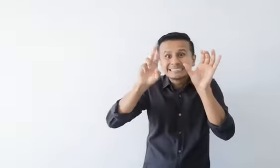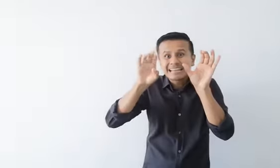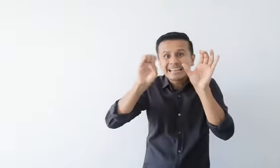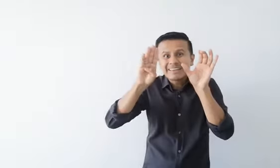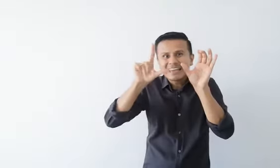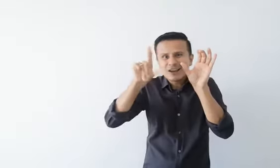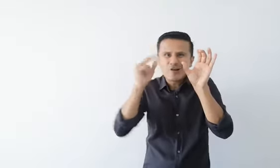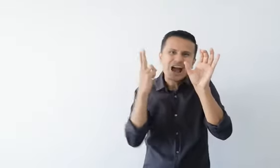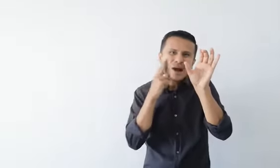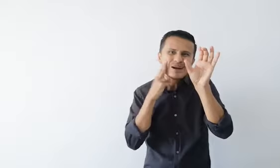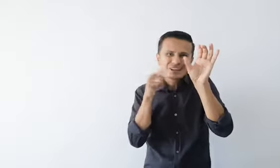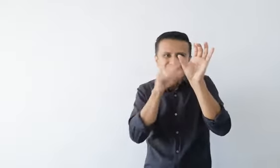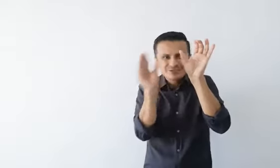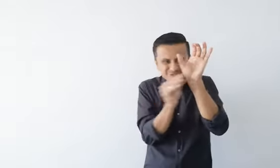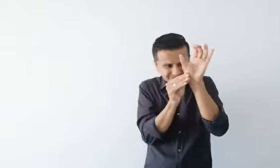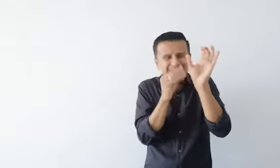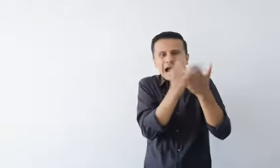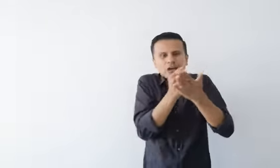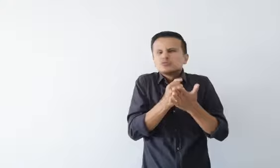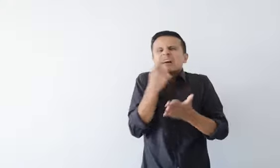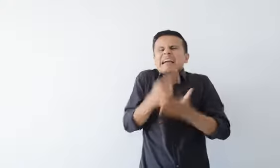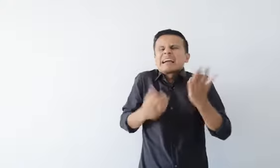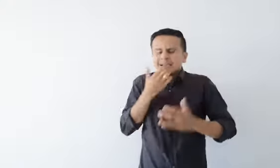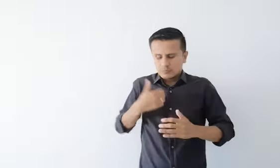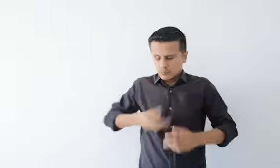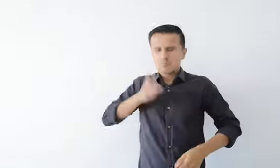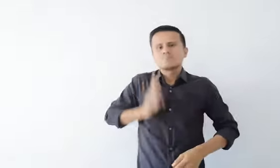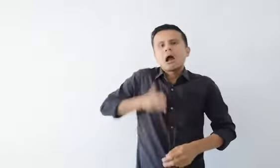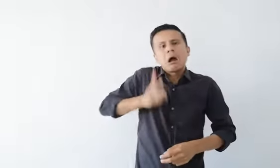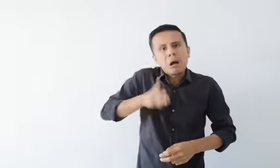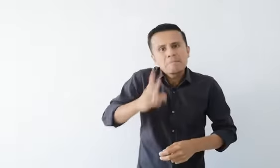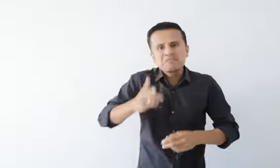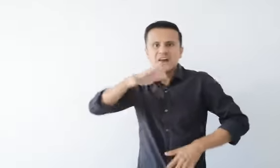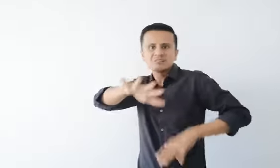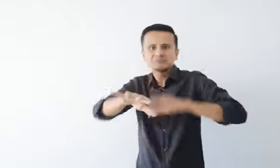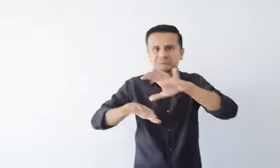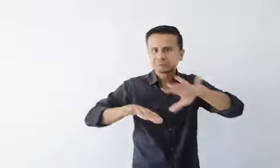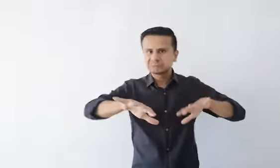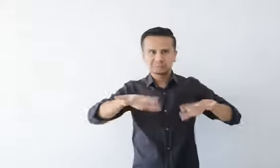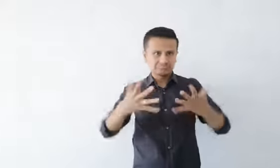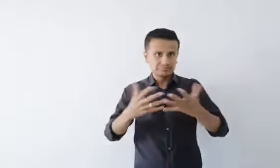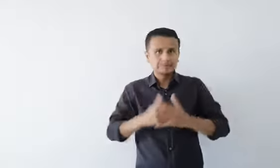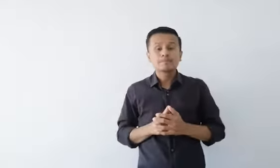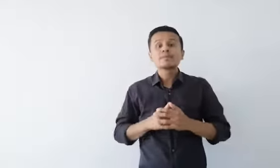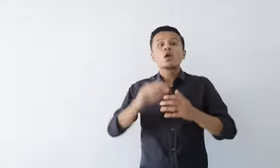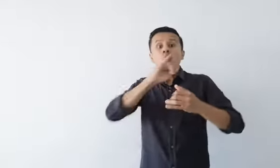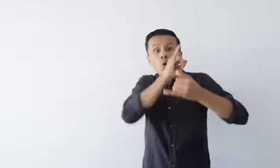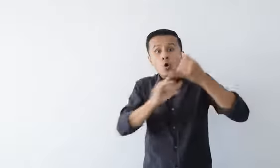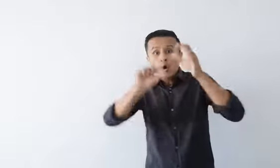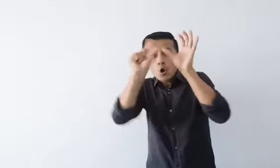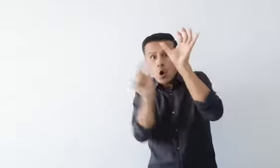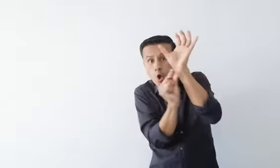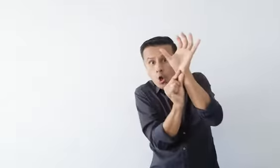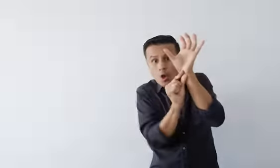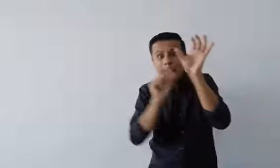actividades motoras, como por ejemplo, caminar. Y el bulbo raquídeo, que regula el funcionamiento del corazón